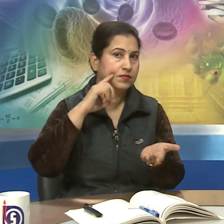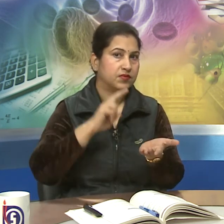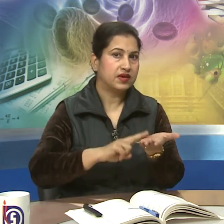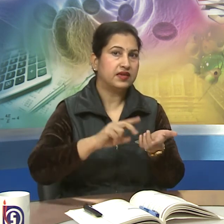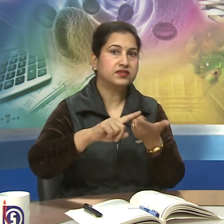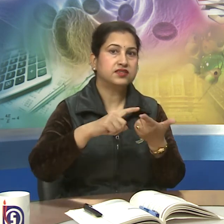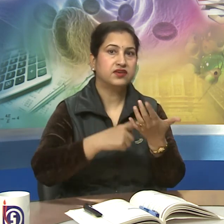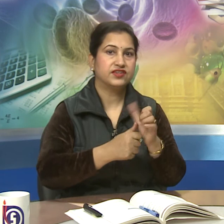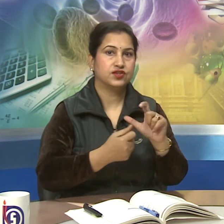थे इंस्पिरेशन